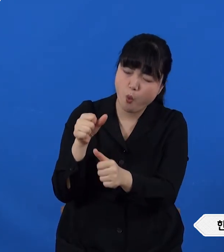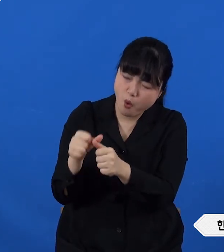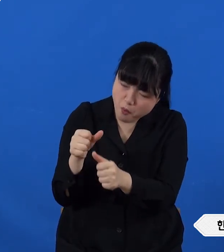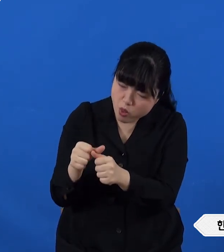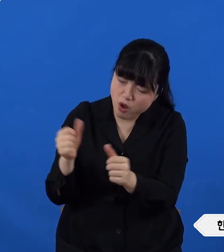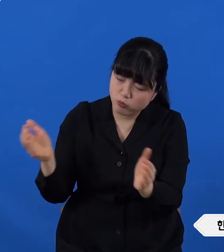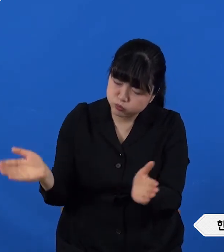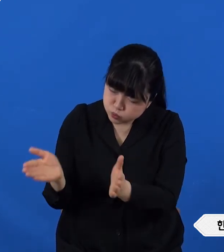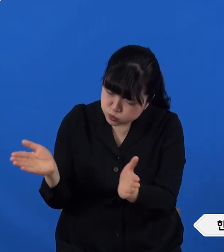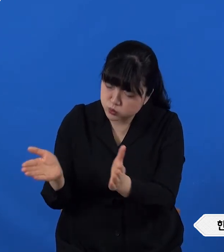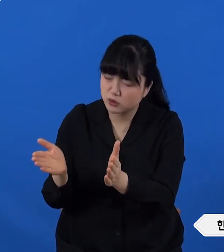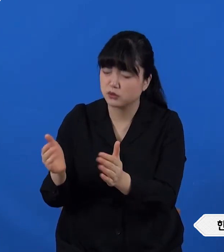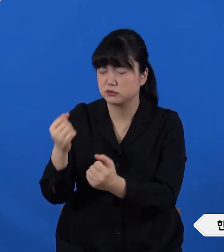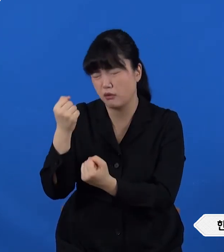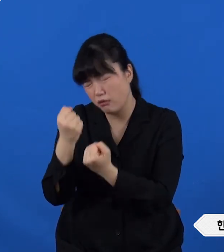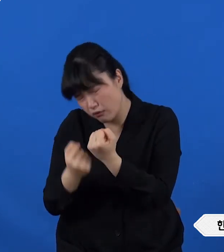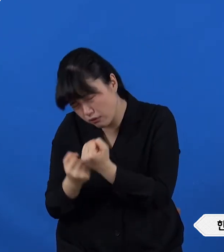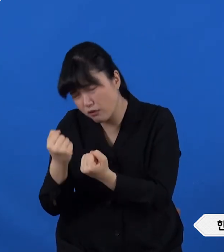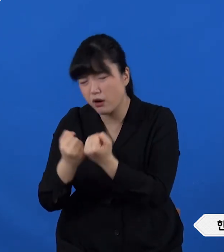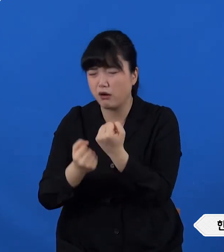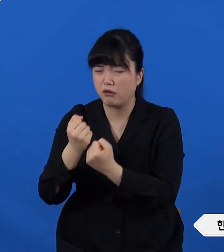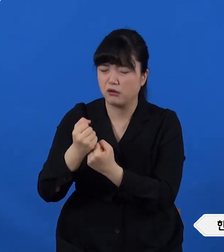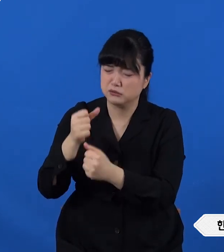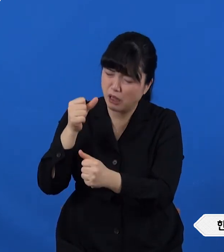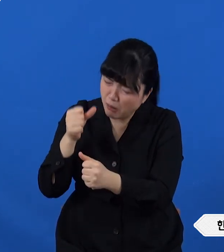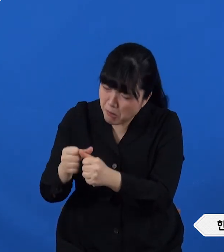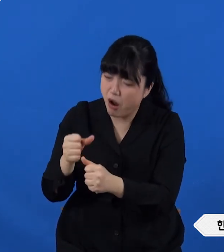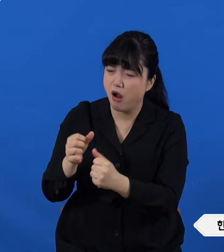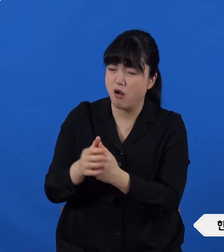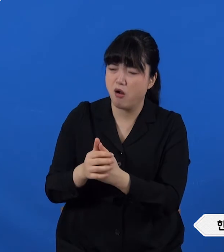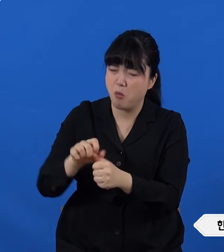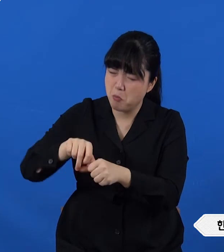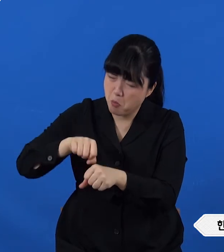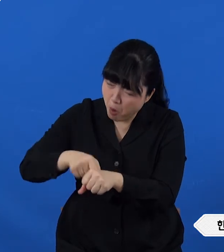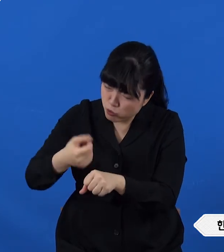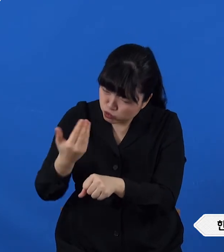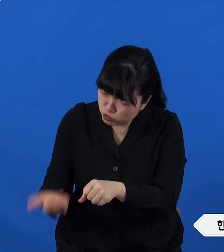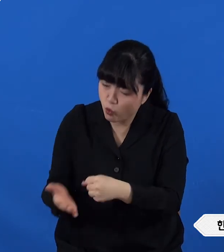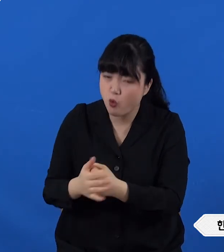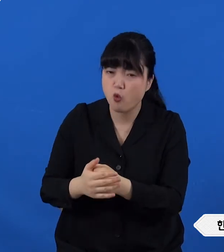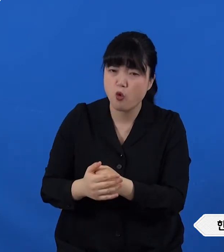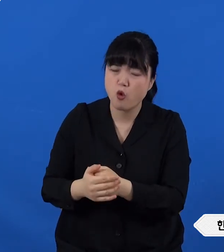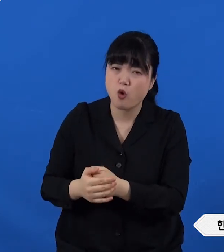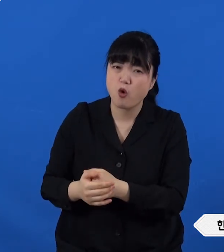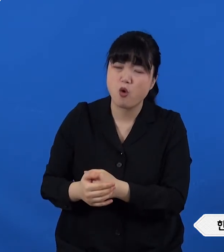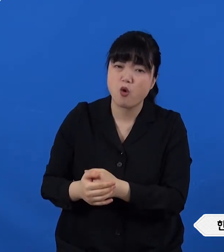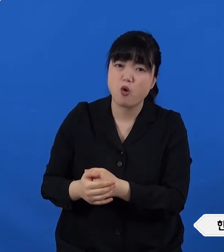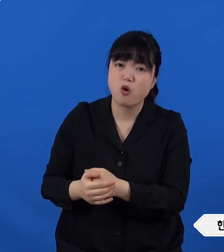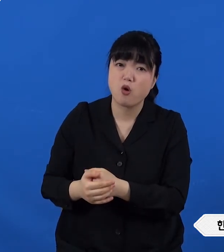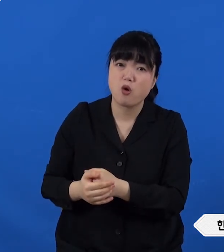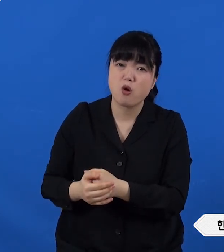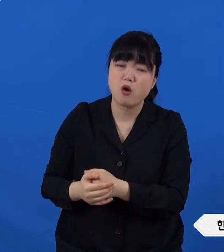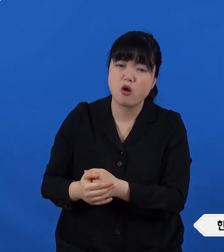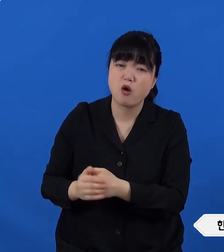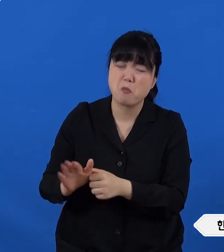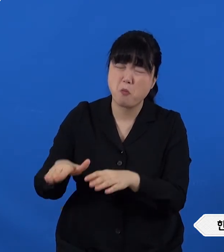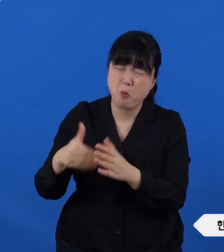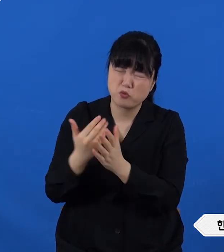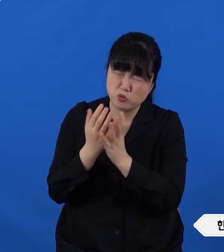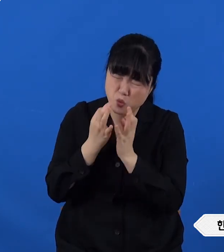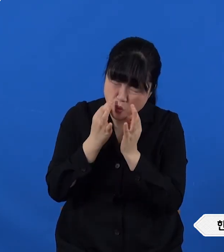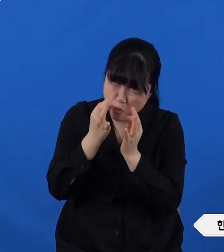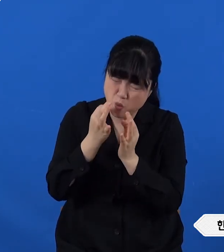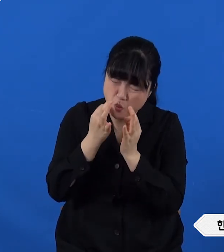권면하고 타이르고 설득하고 책망하고 벌도 주고 해서 어떻게 하든지 모든 노력을